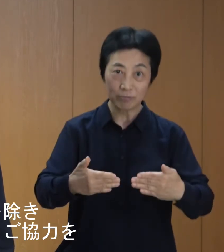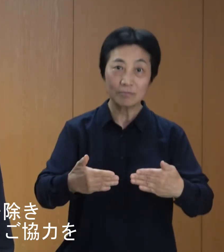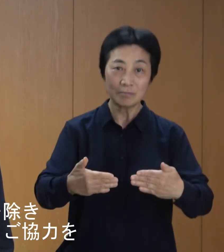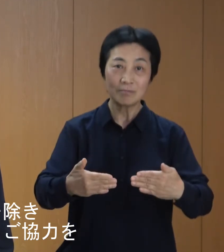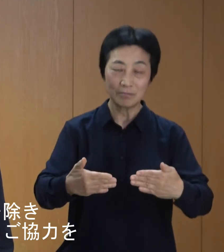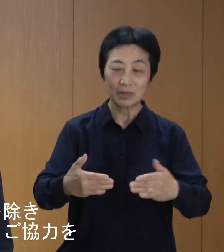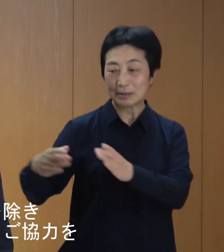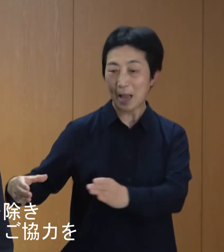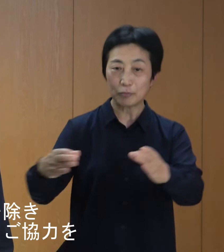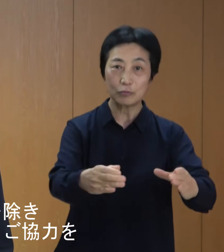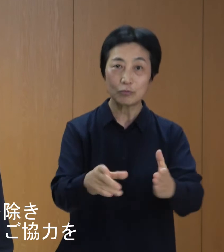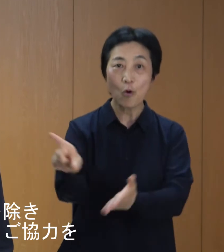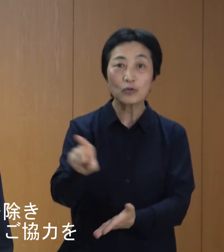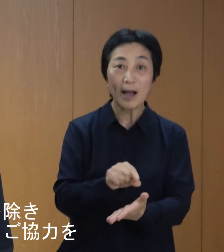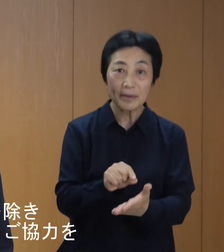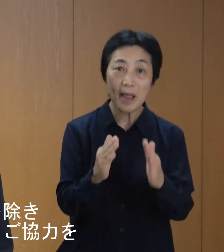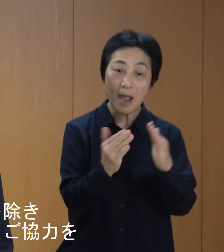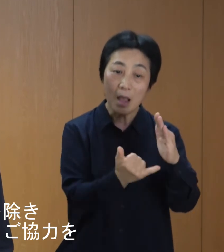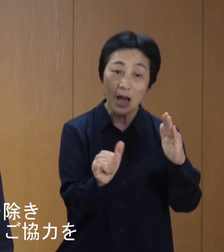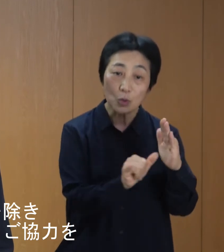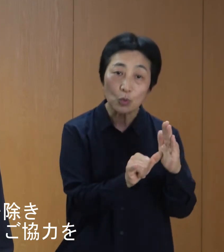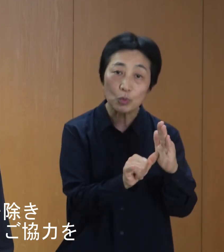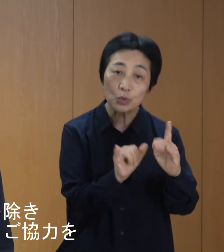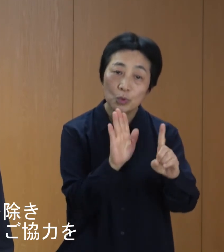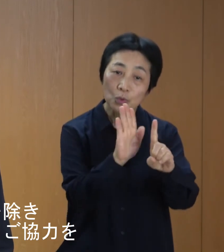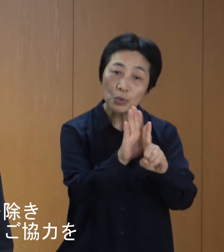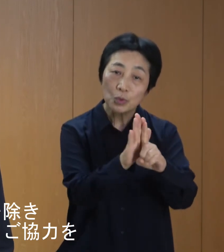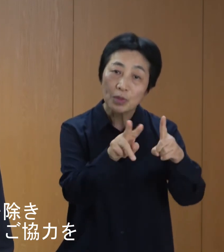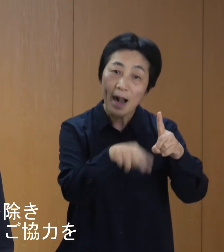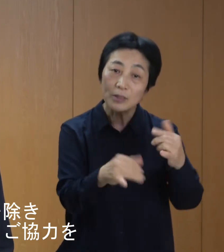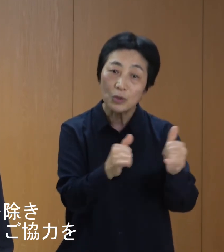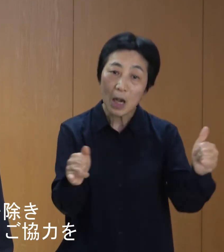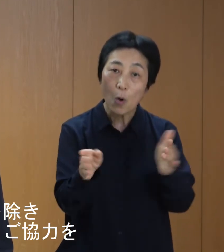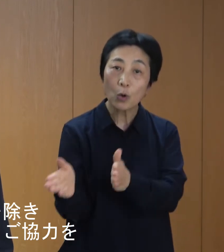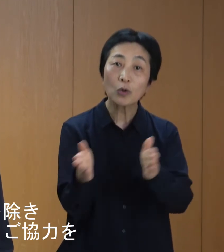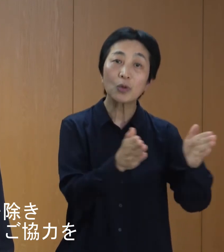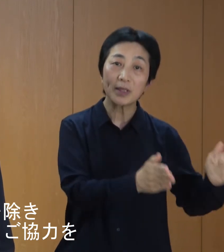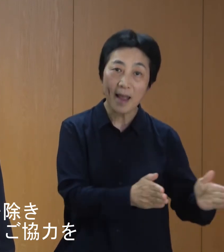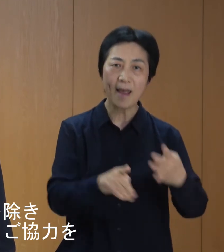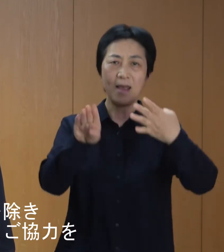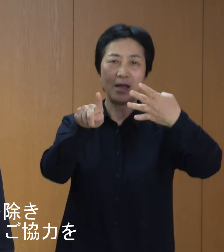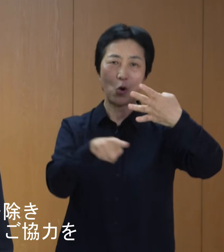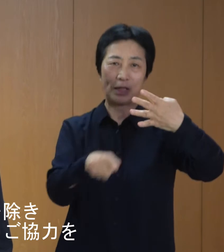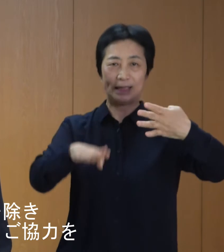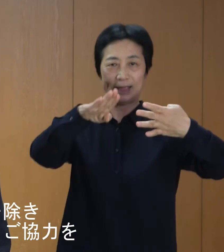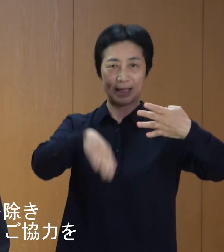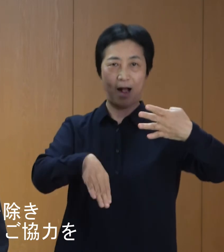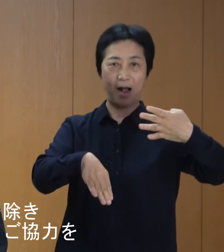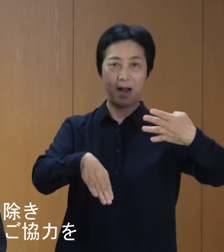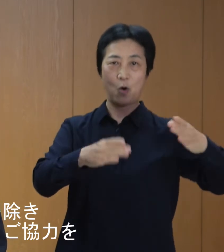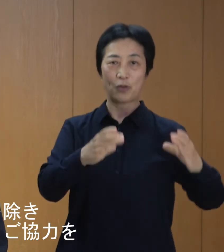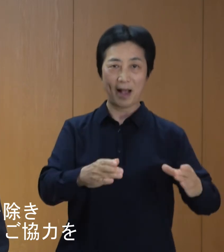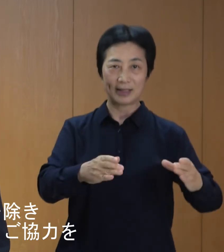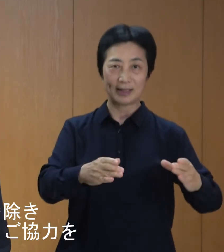介助者などを除き4人以下の単位となるようにサービスをしてください。2